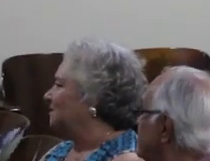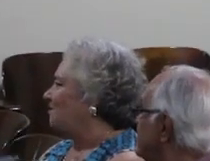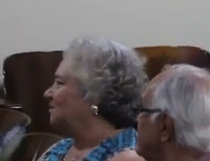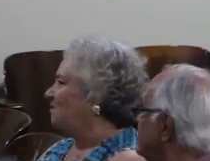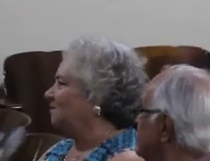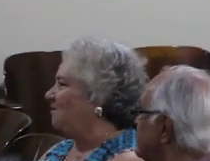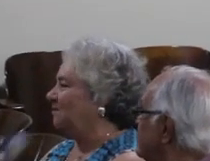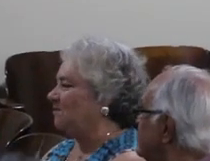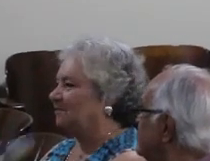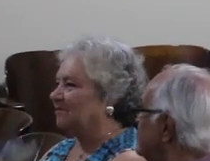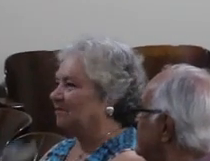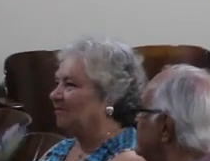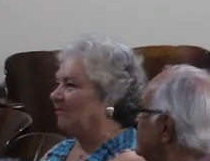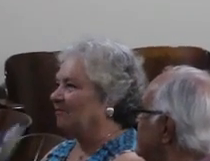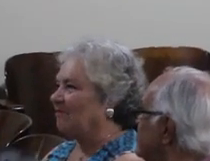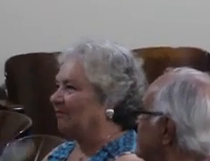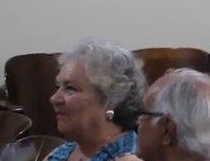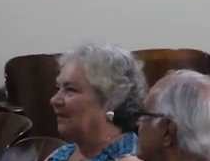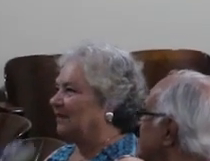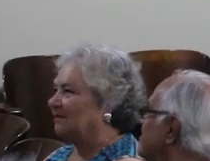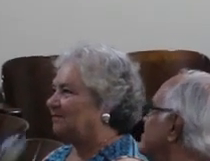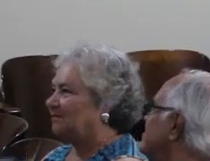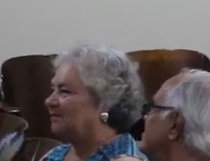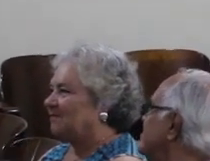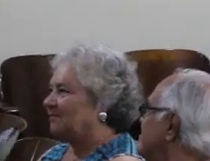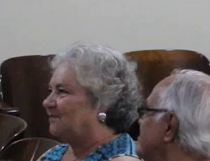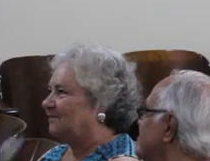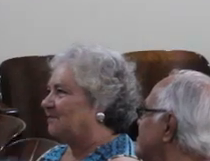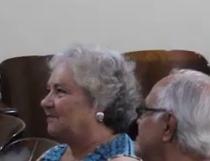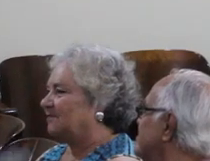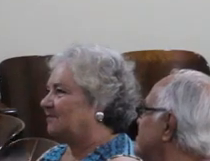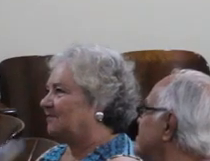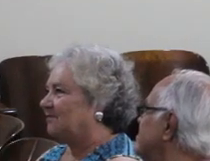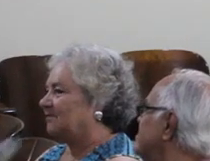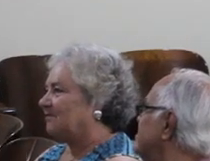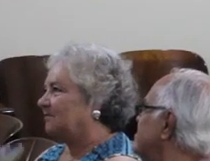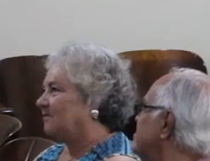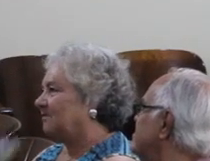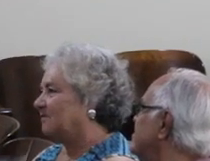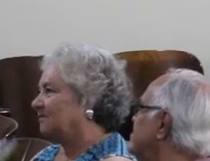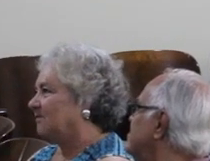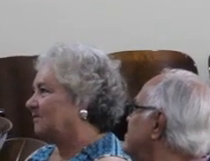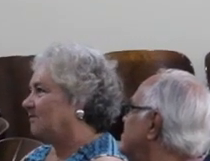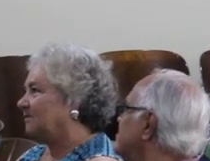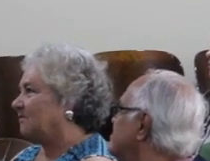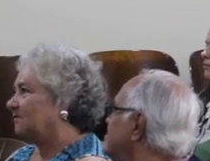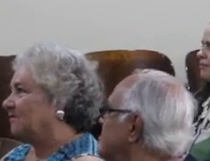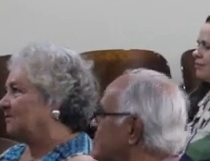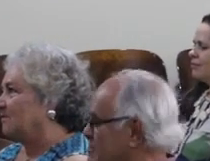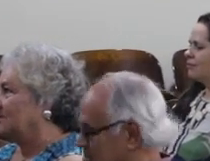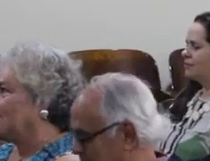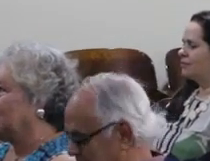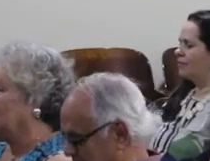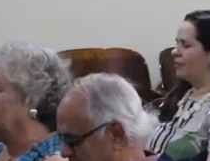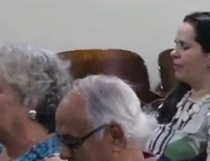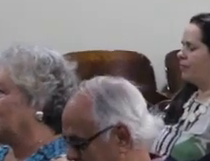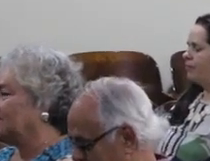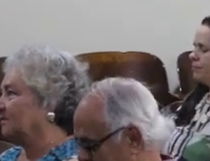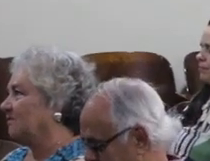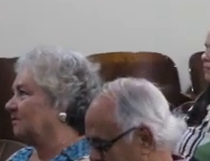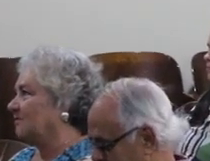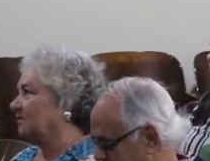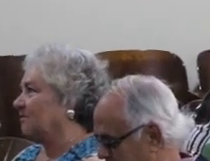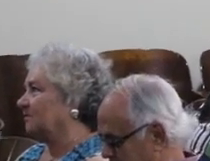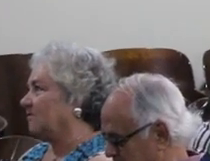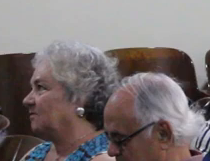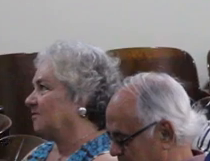Ética, né? Eu vou pedir, podemos... O presidente deu aval. Aliás, né, nós estamos aqui porque o presidente foi visionário, né? E isso é